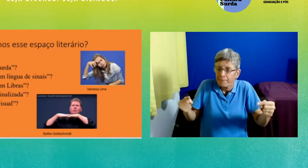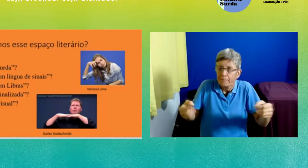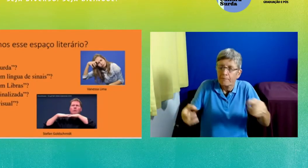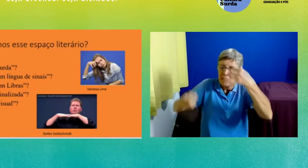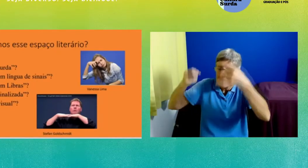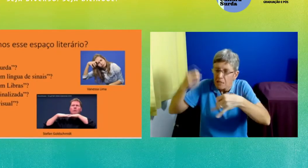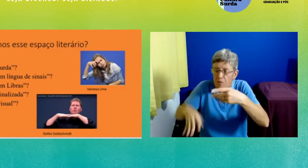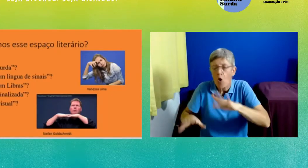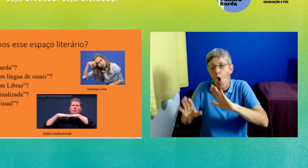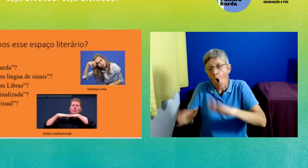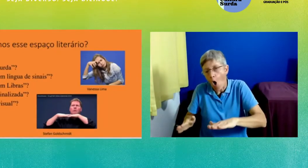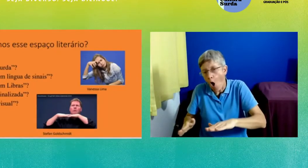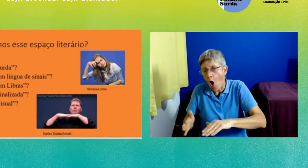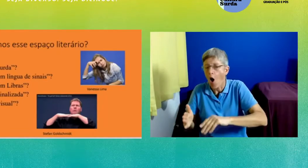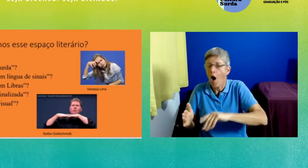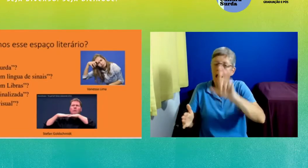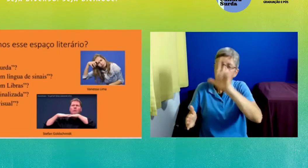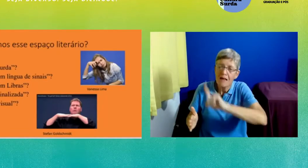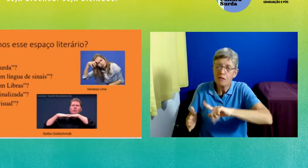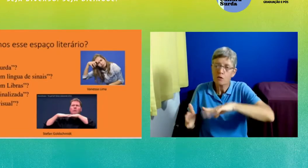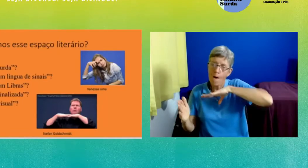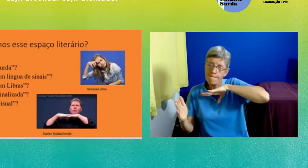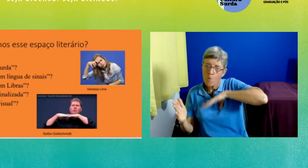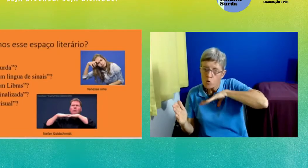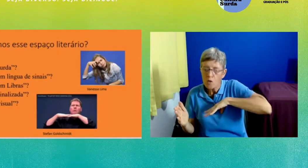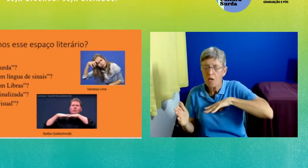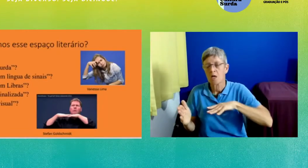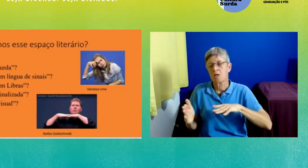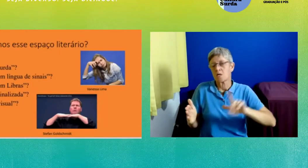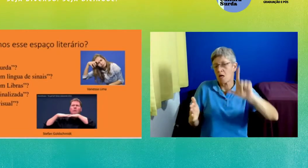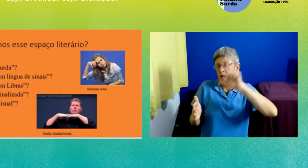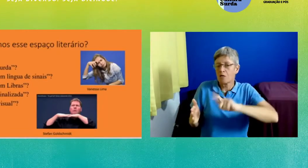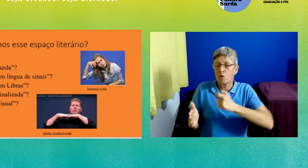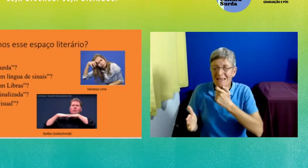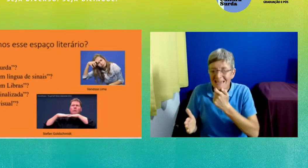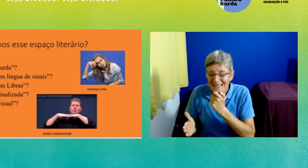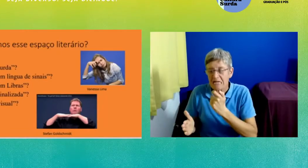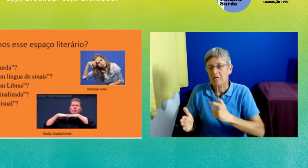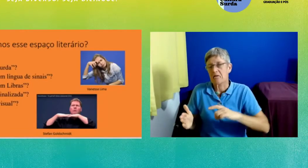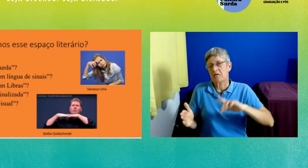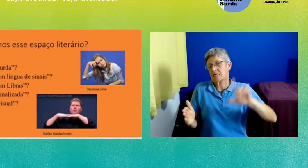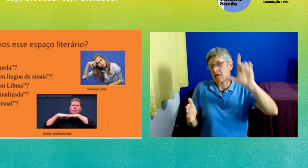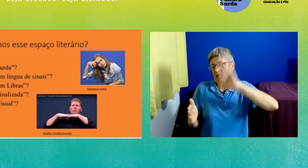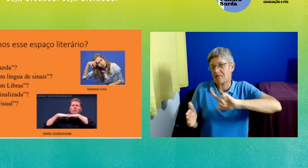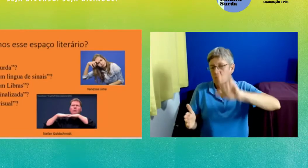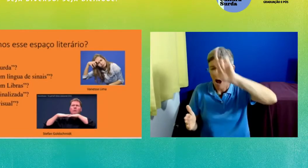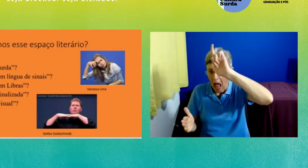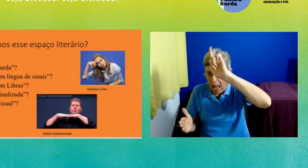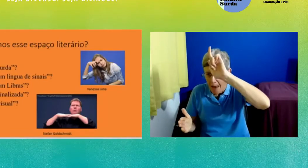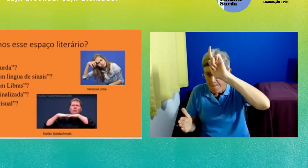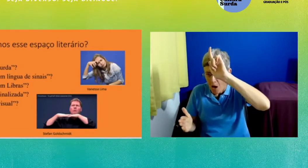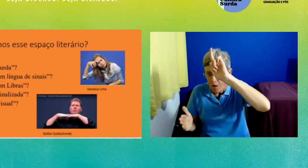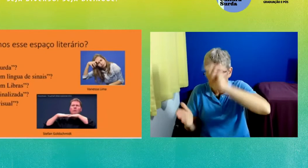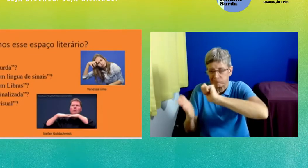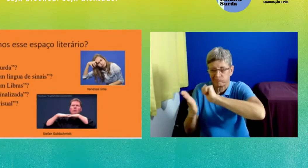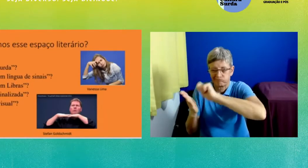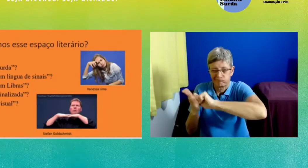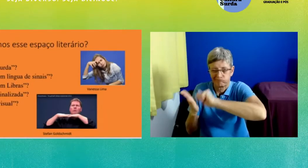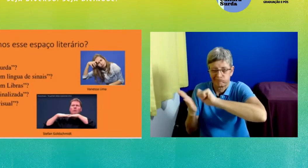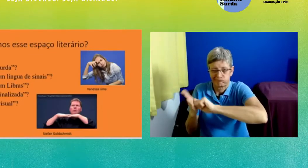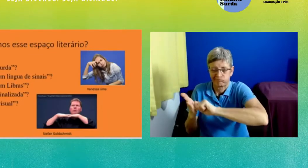Libras. Por que não? Ele pode explicar a literatura em português, inglês,